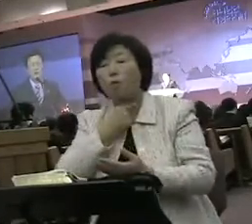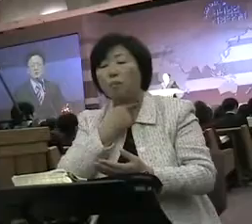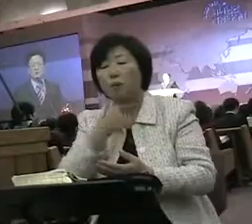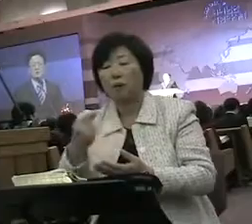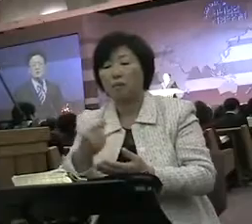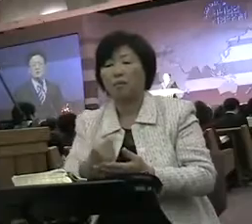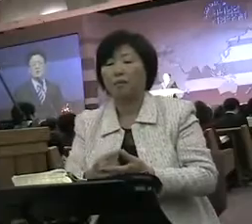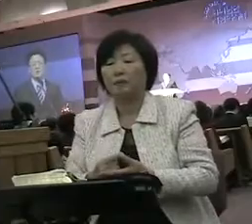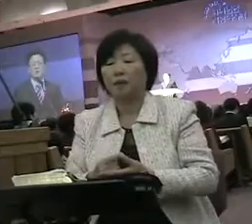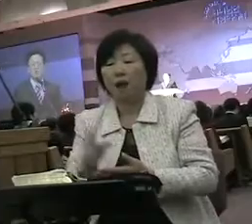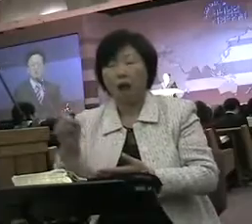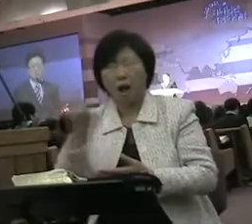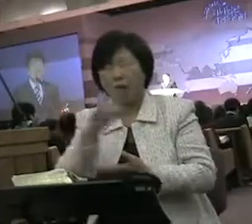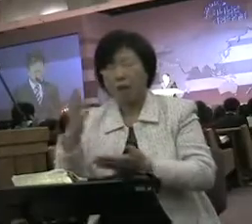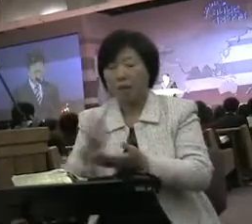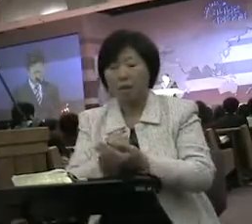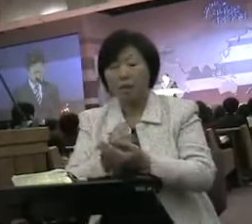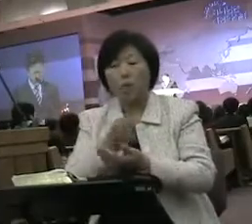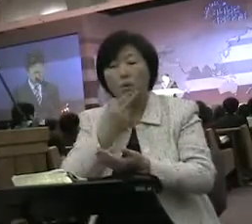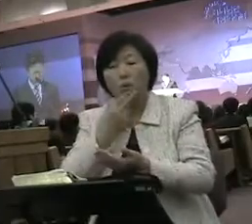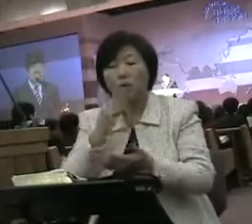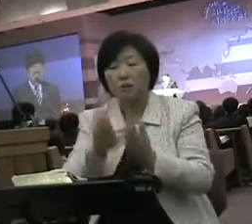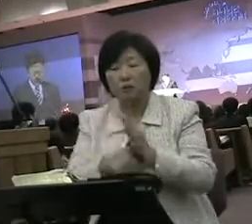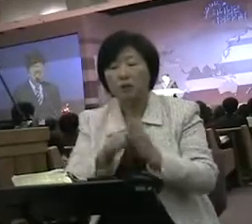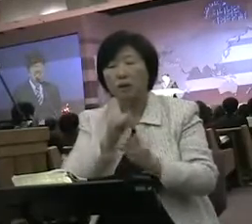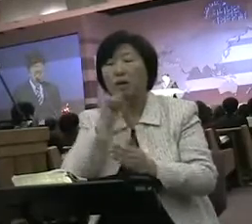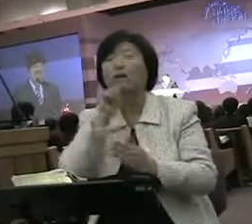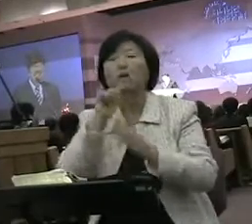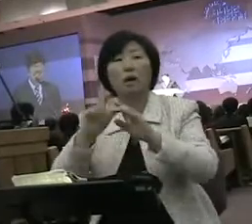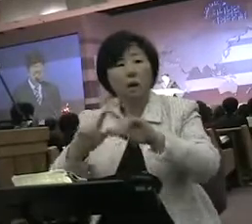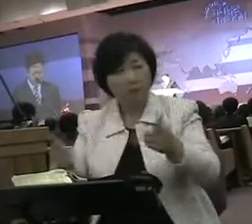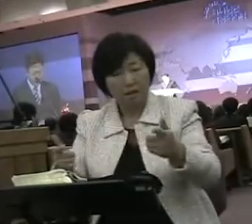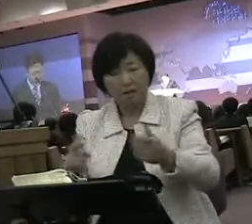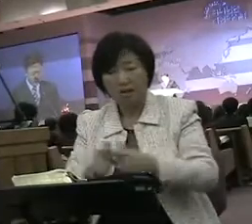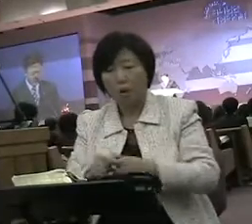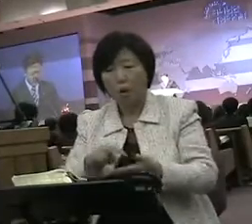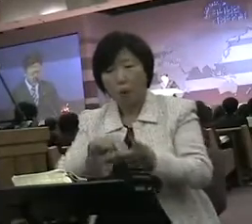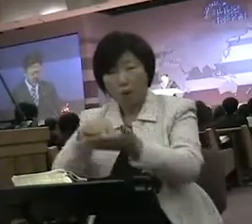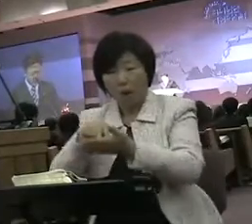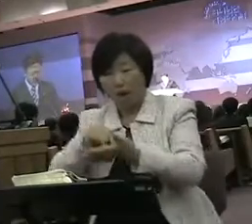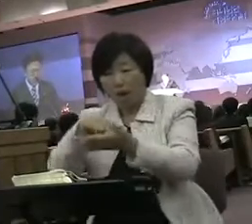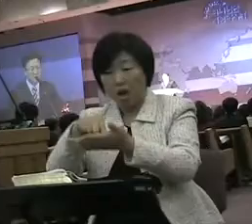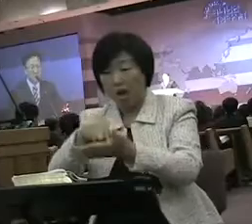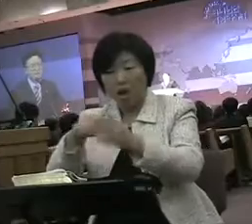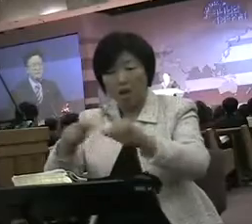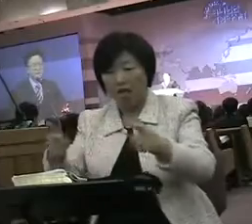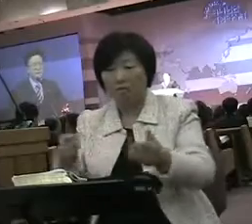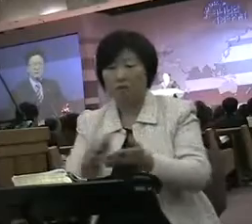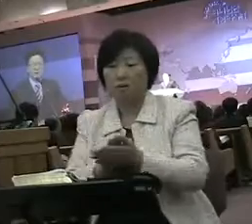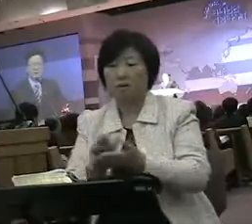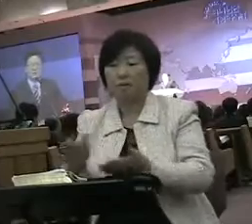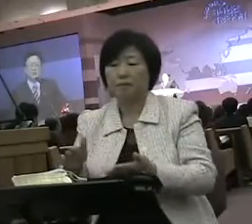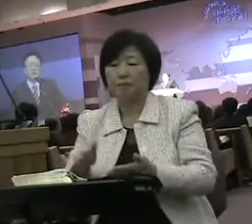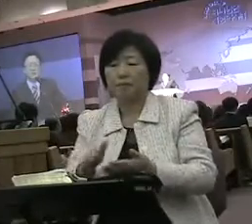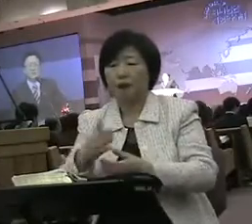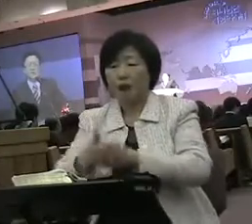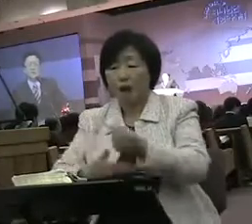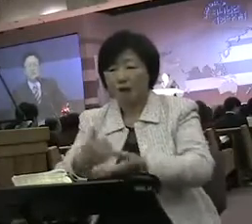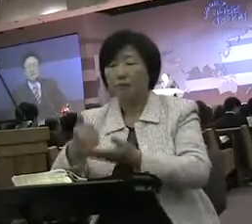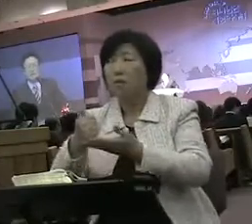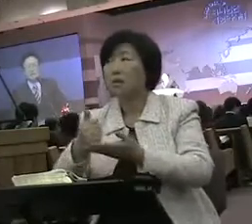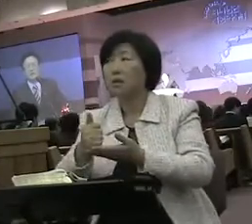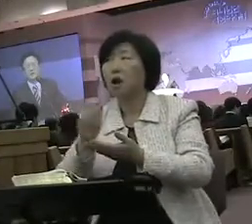아무것도 가진 것이 없을 때 가난하지 않았습니다. 외롭지 않았습니다. 우리